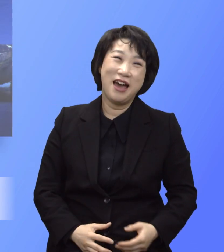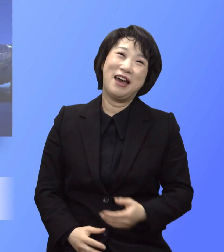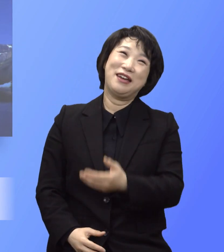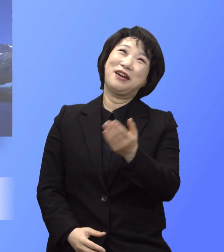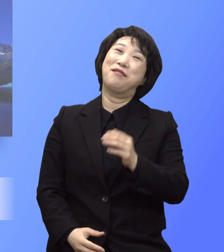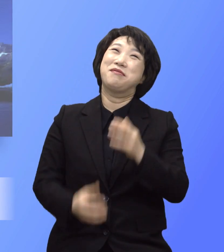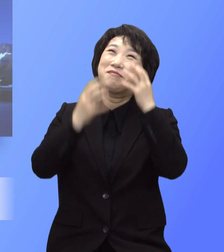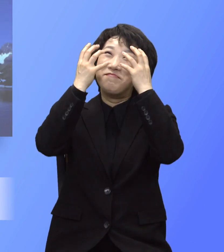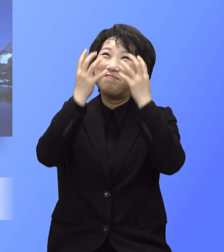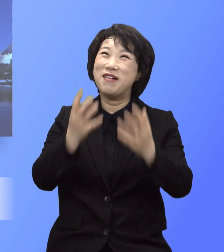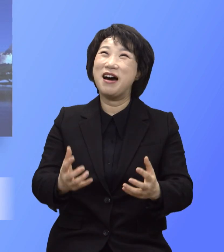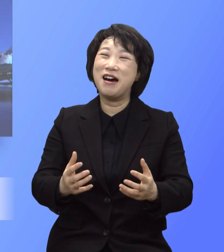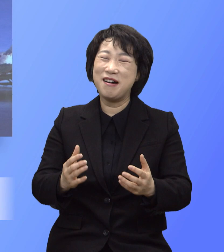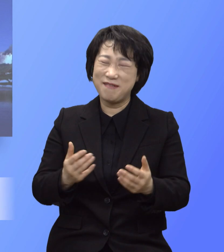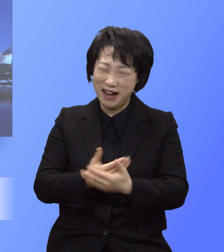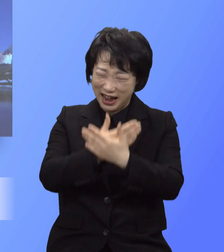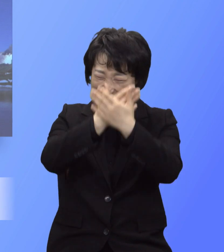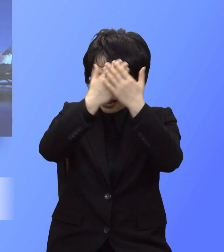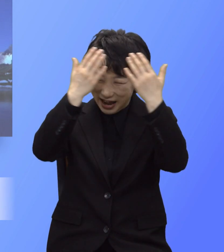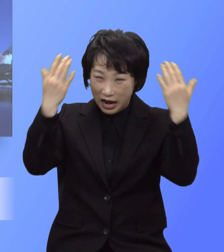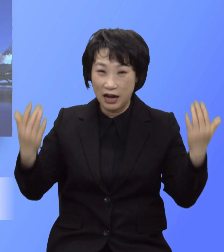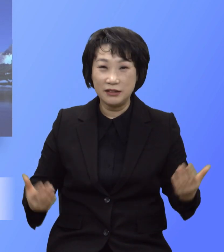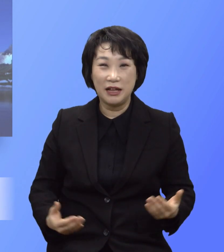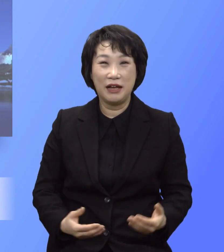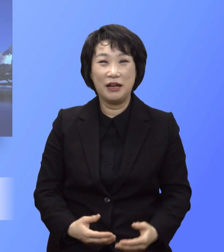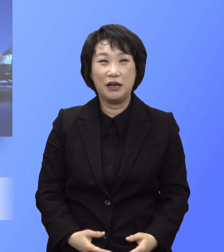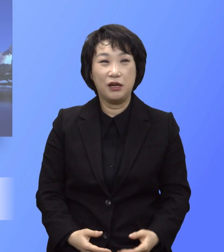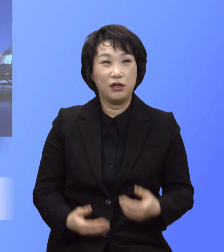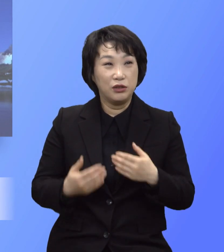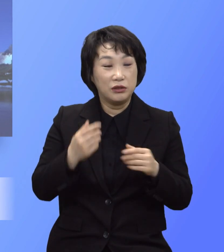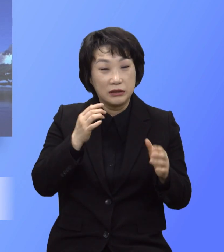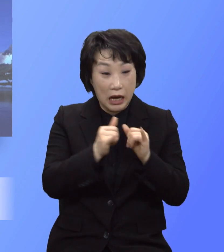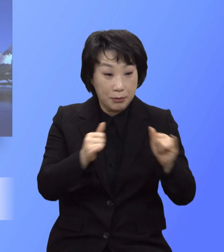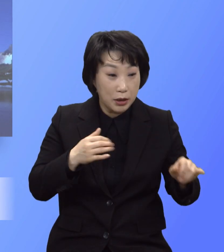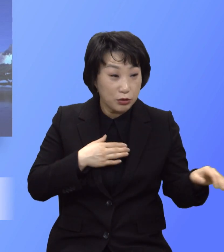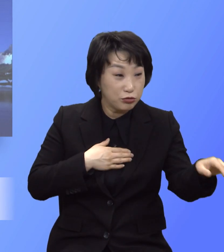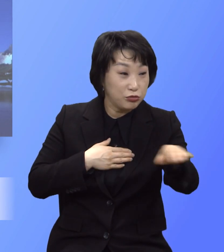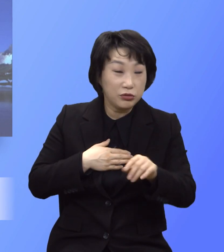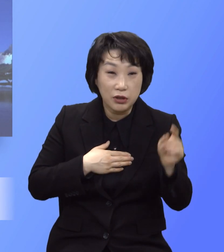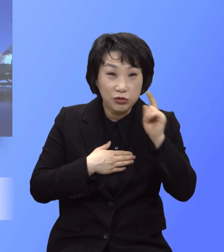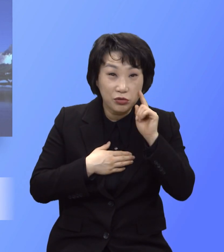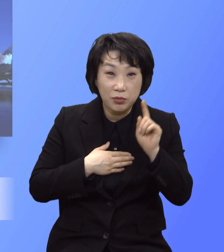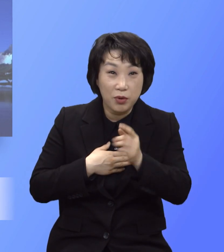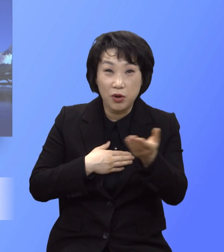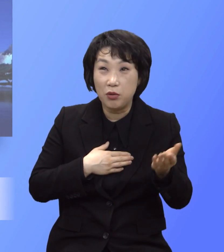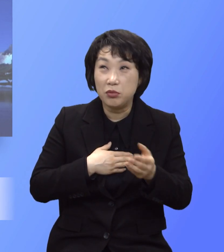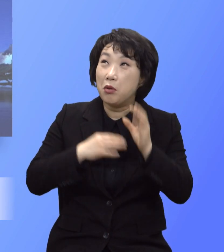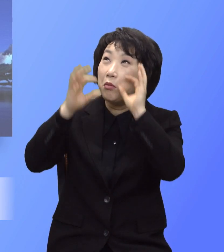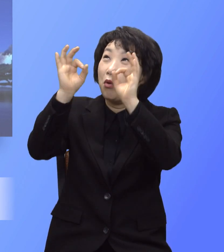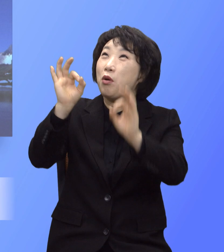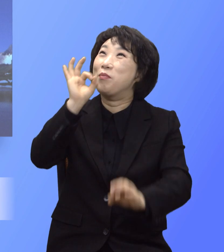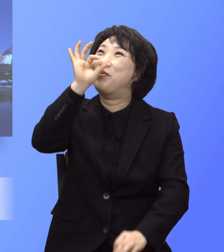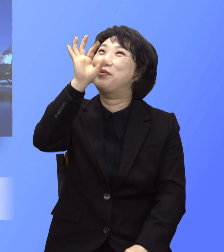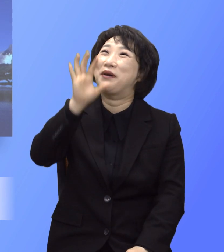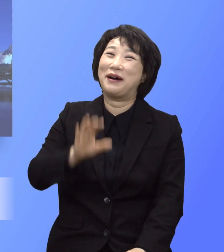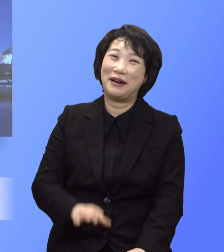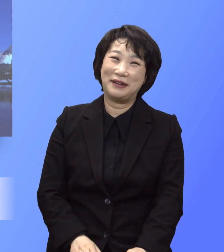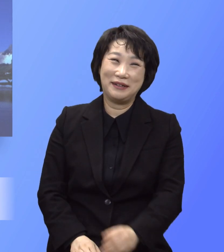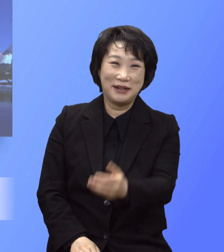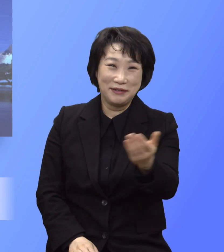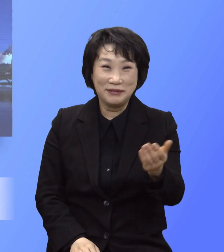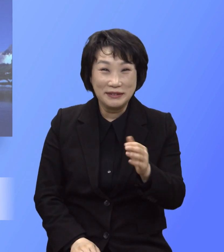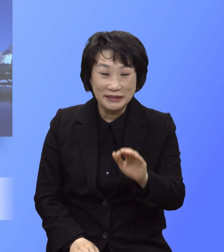얼마나 환하냐. 우리 육안의 눈으로는 바라볼 수 없어.